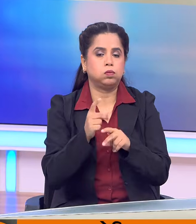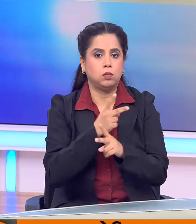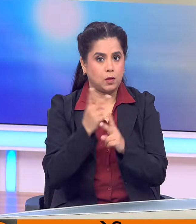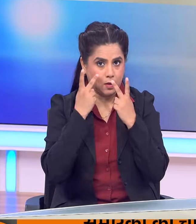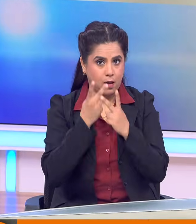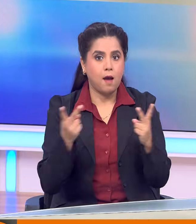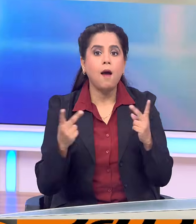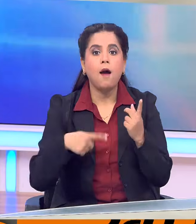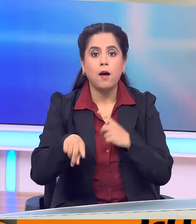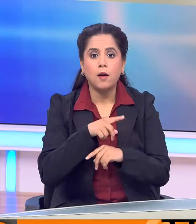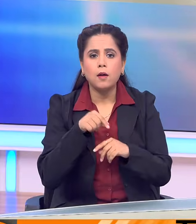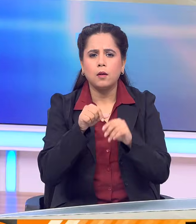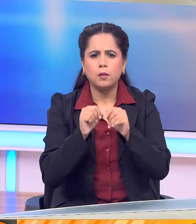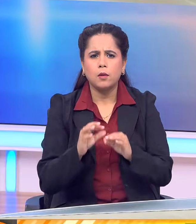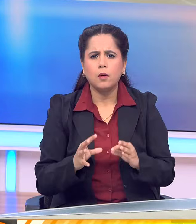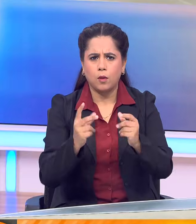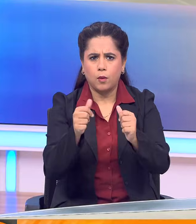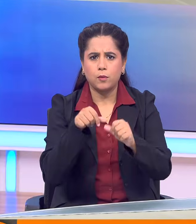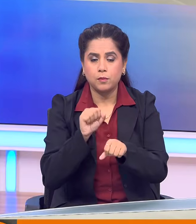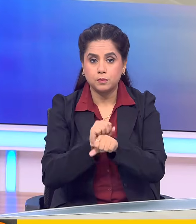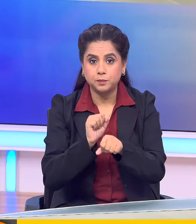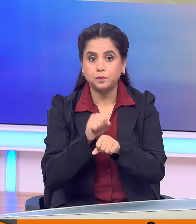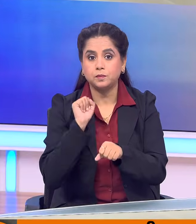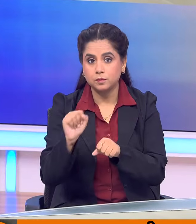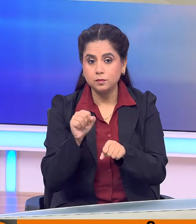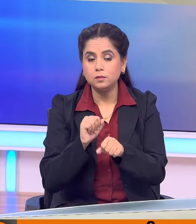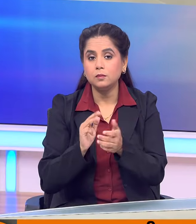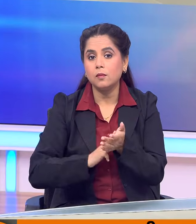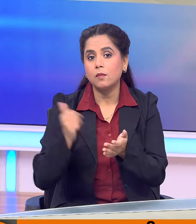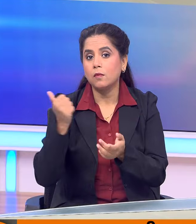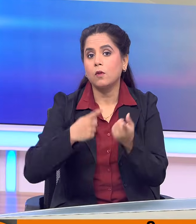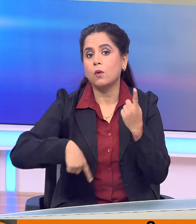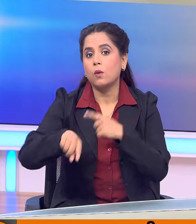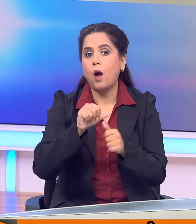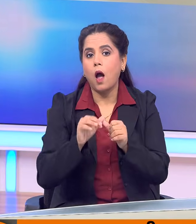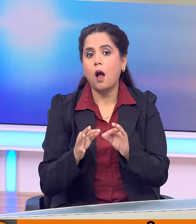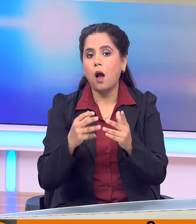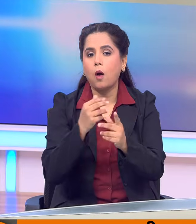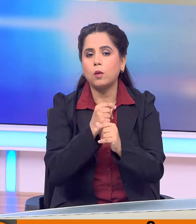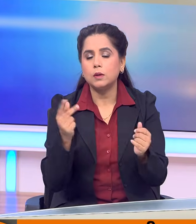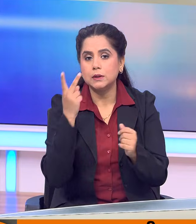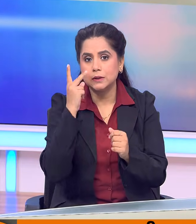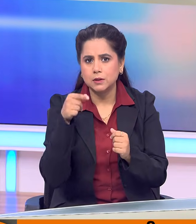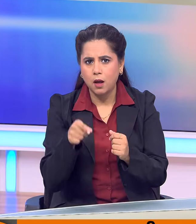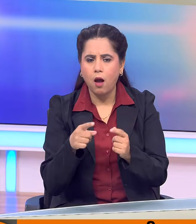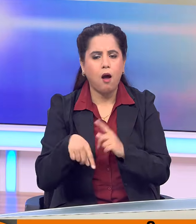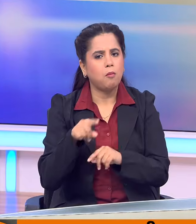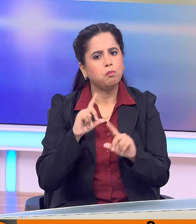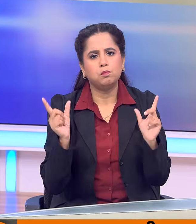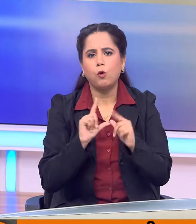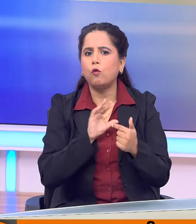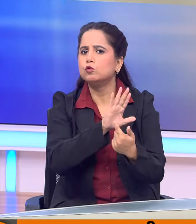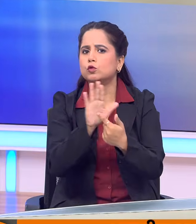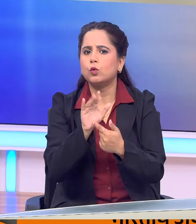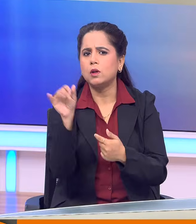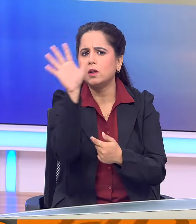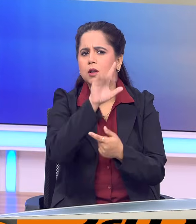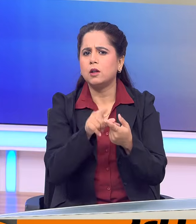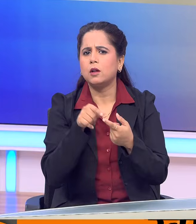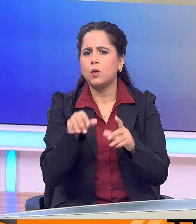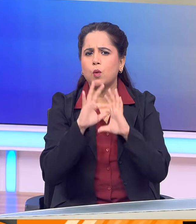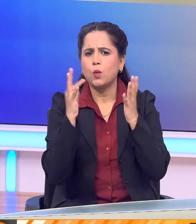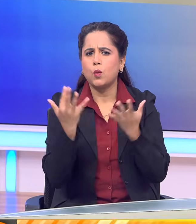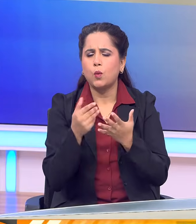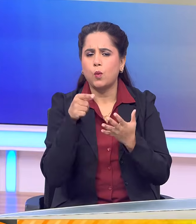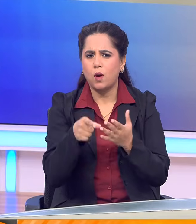गई। सांख्यिकी एवं कार्यक्रम कार्यान्वयन मंत्रालय द्वारा जारी इन आंकड़ों ने साबित कर दिया है कि भारत दुनिया